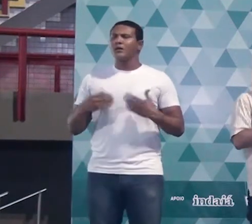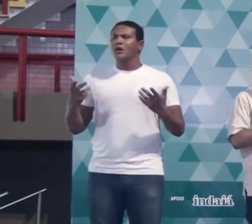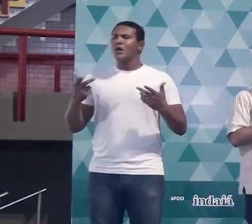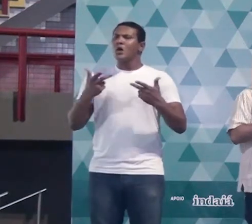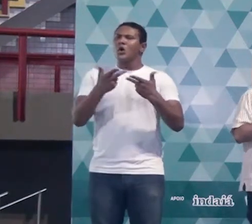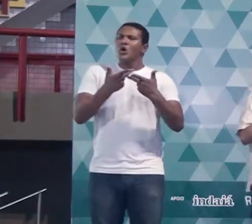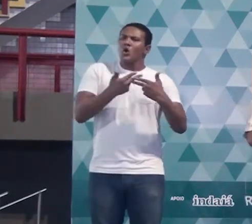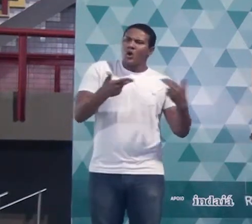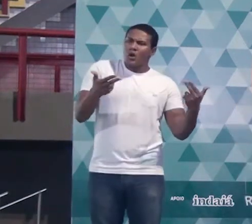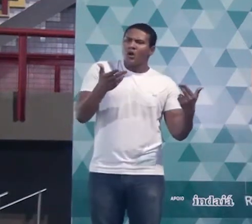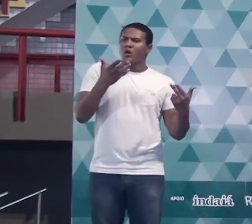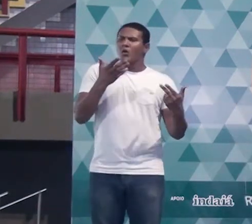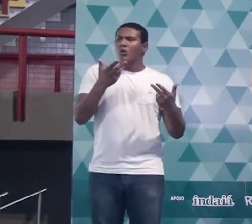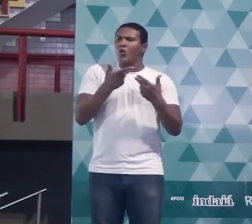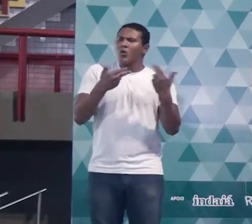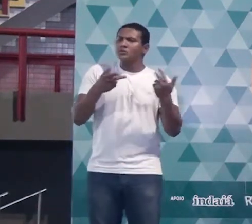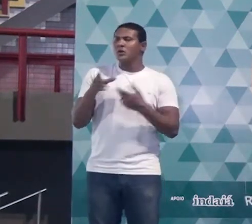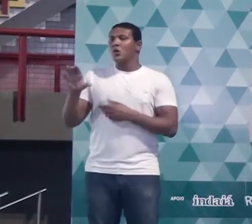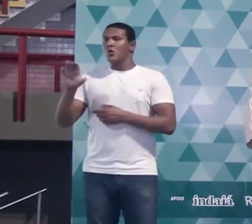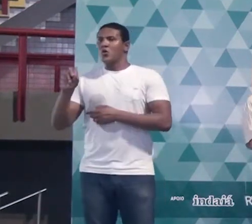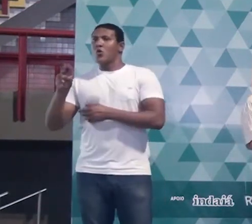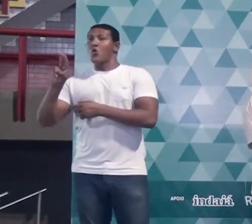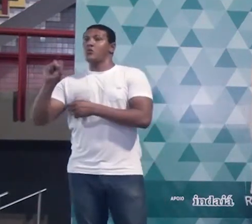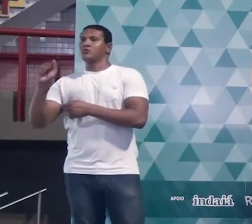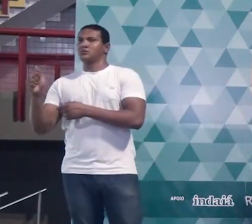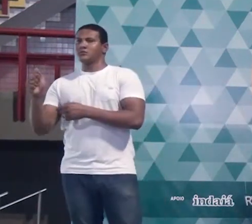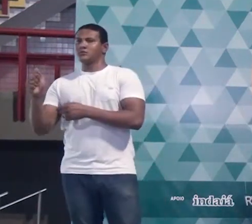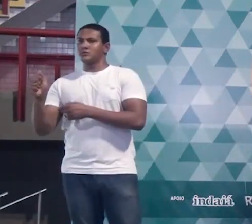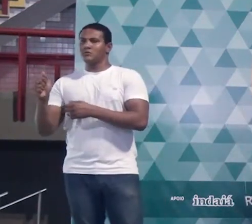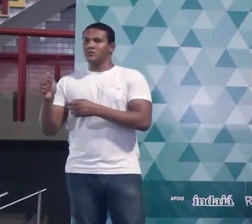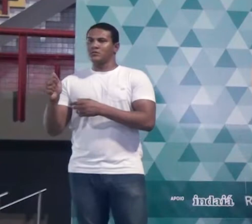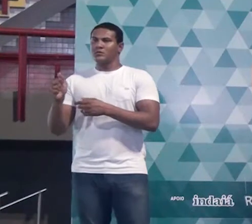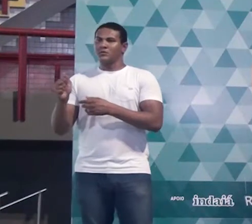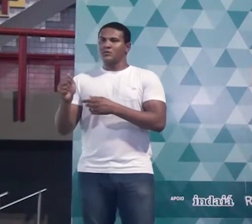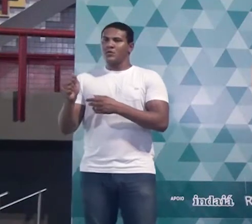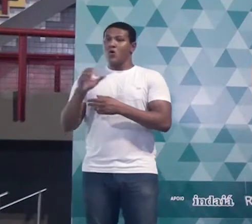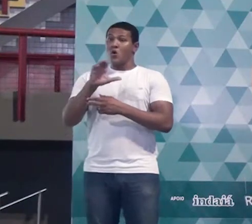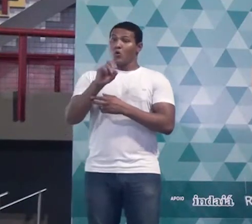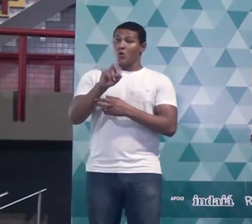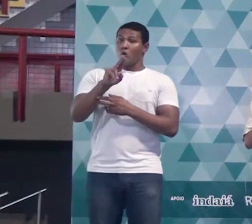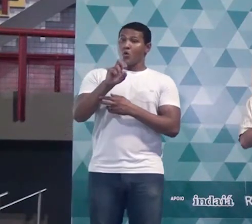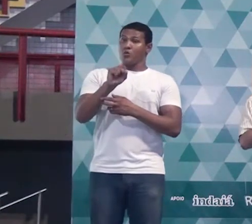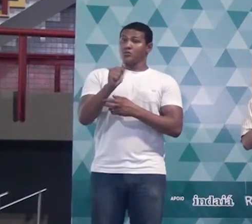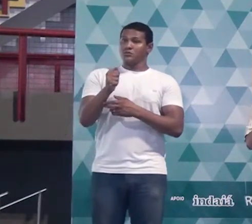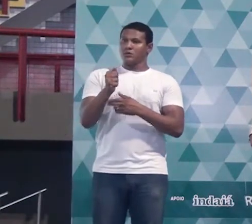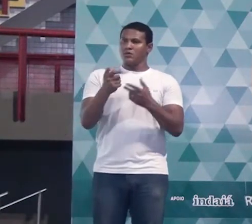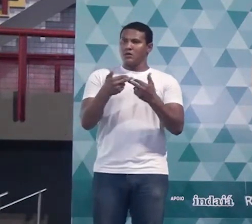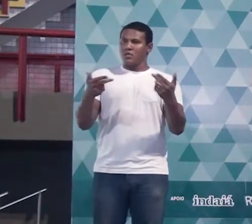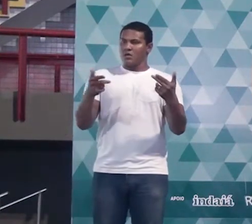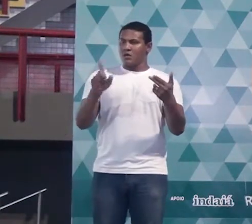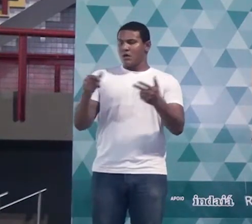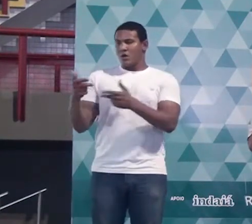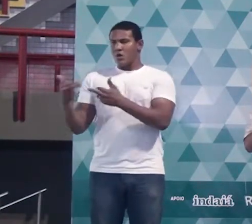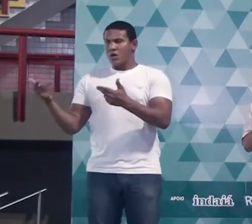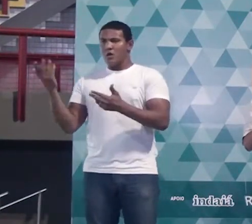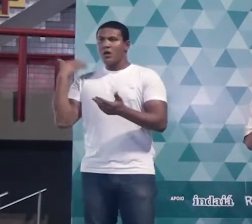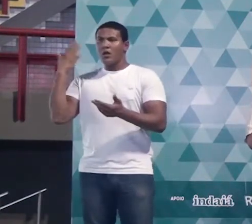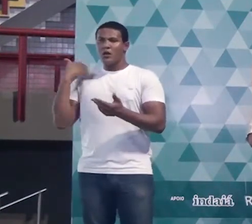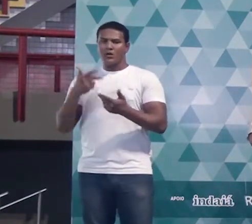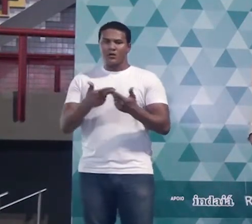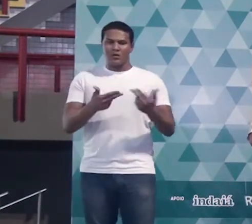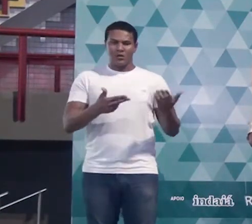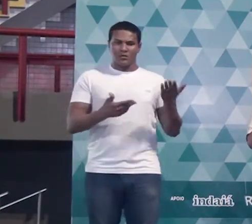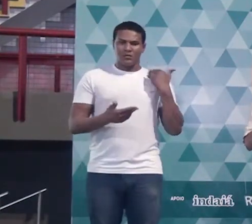e cousa? Cousa é uma maneira antiga de dizer coisa. Se você procurar no dicionário, você vai ver as duas formas, coisa